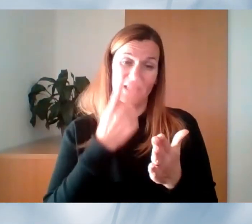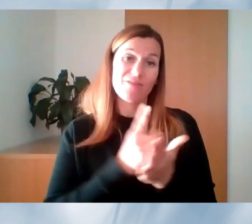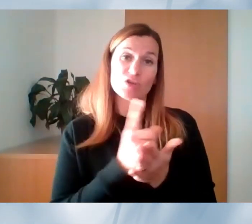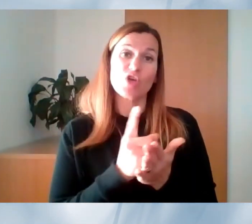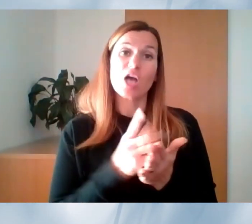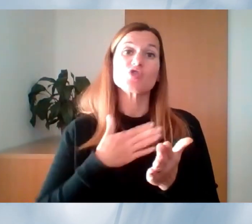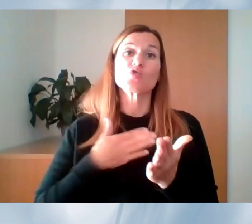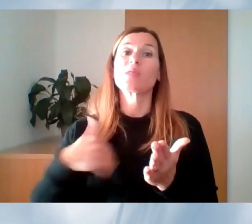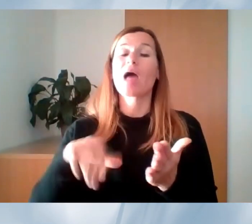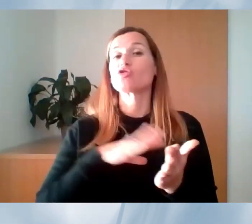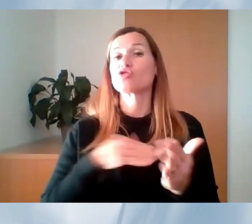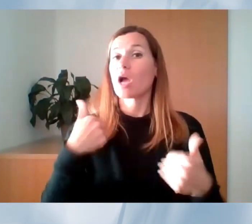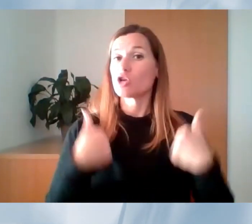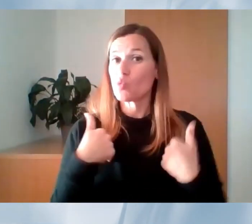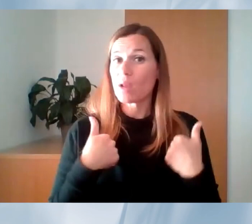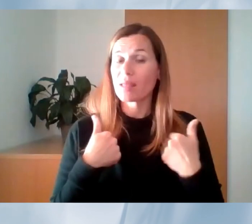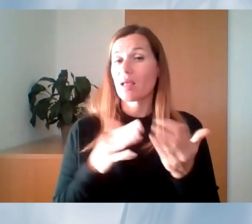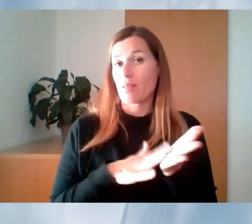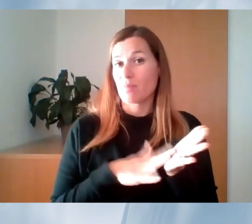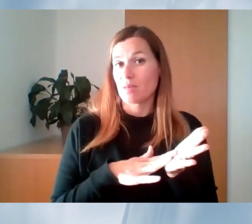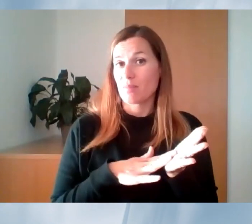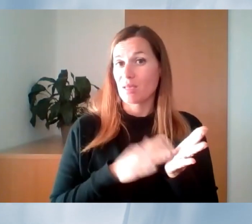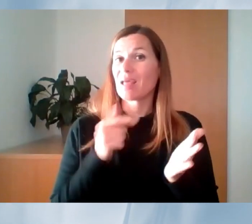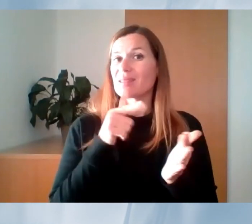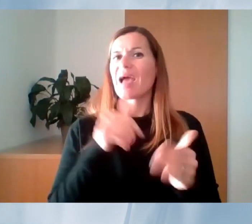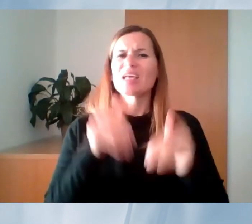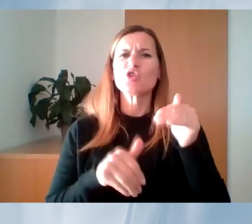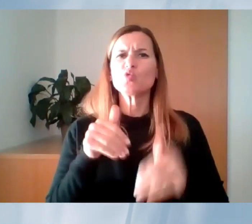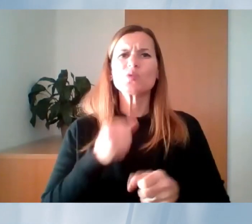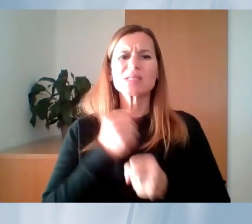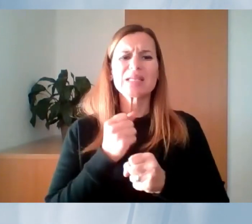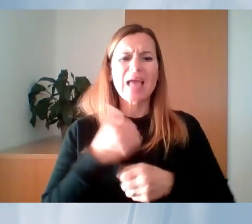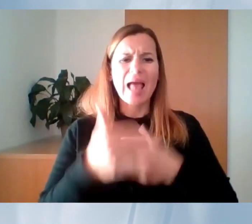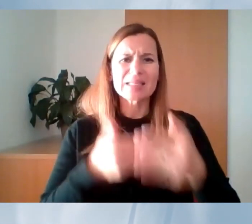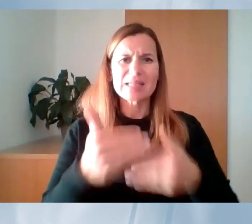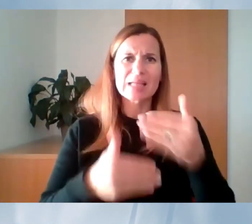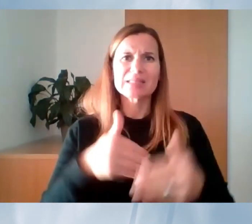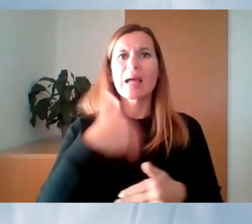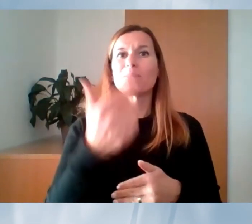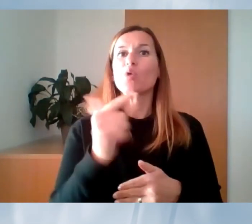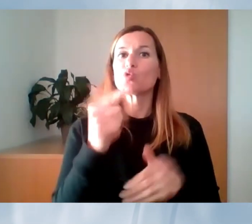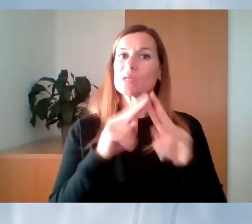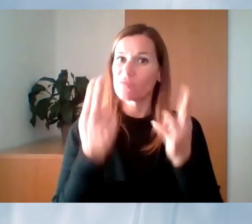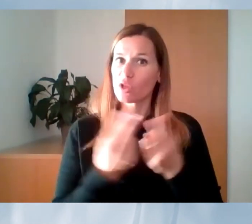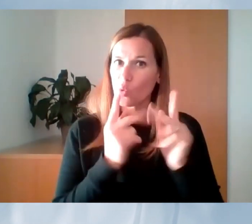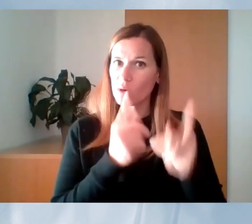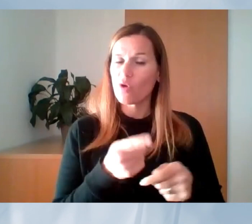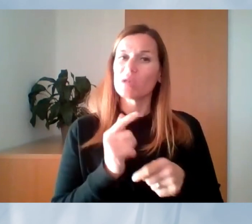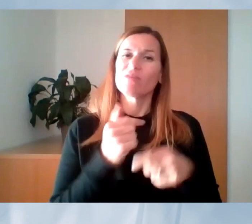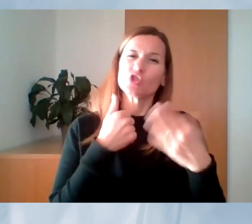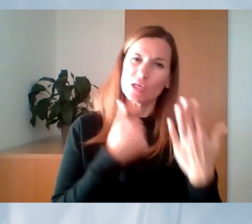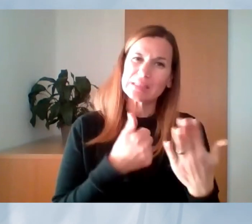v toku našega življenja, naprimer, če vzamemo, je ta industrializacija v Sloveniji po drugi svetovni